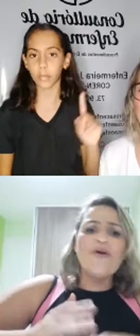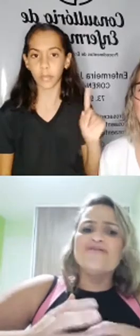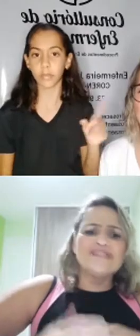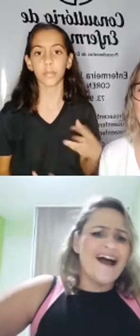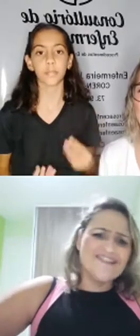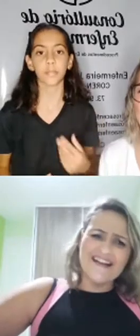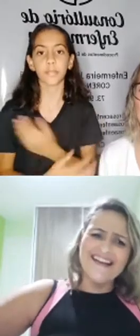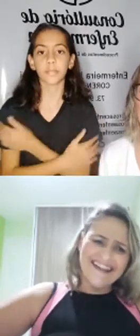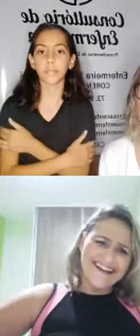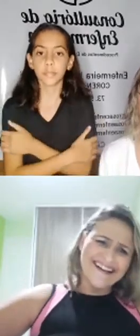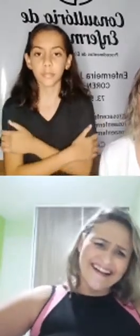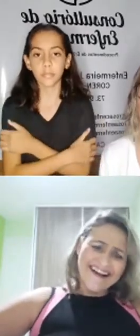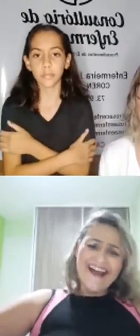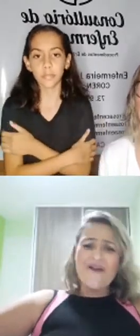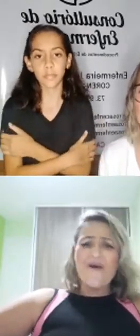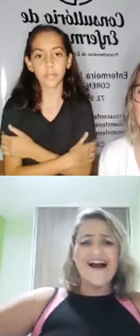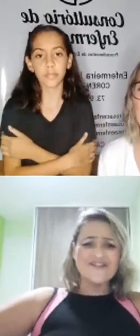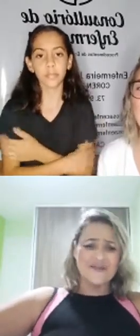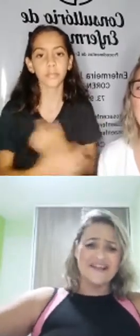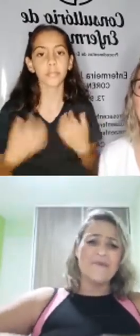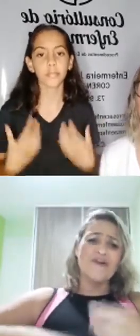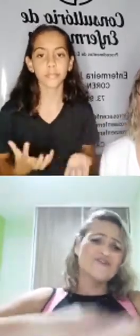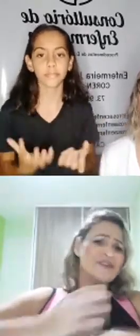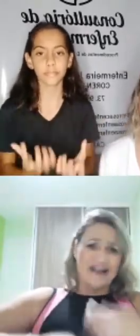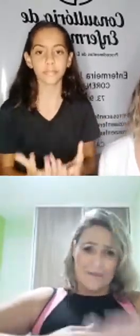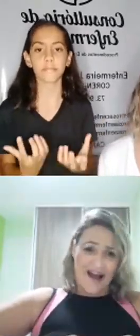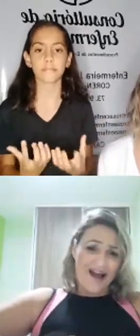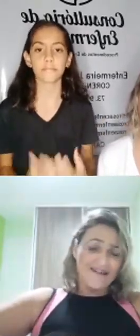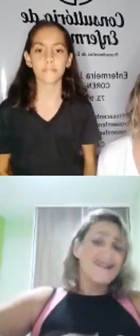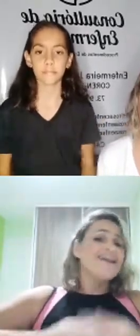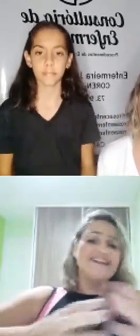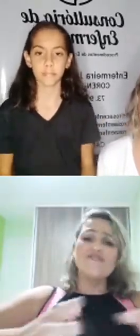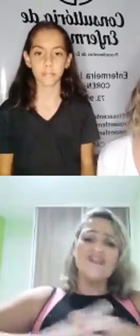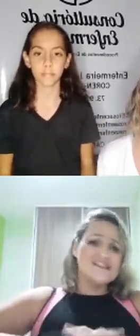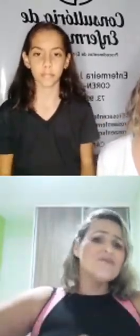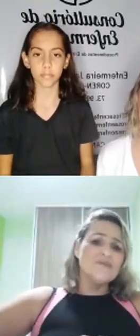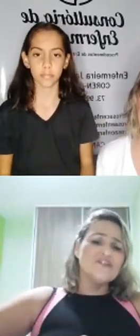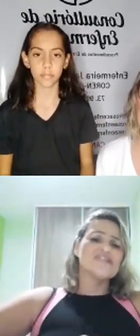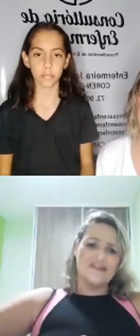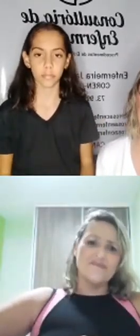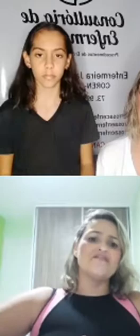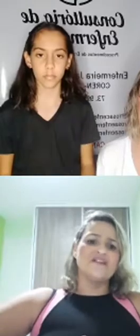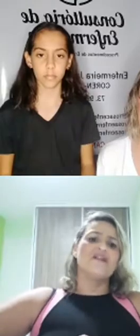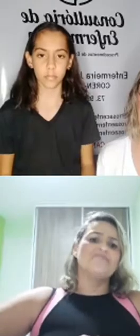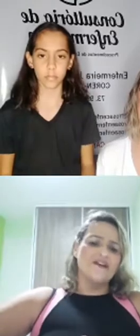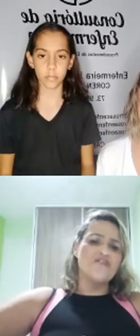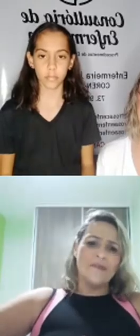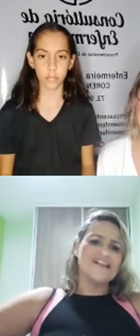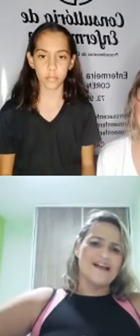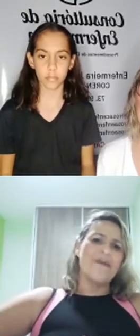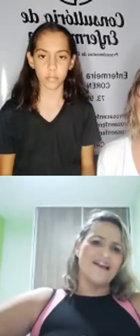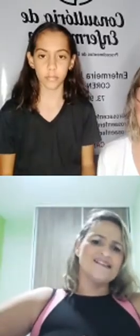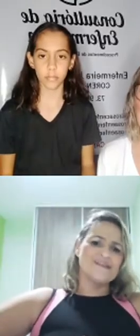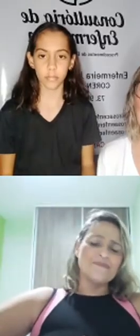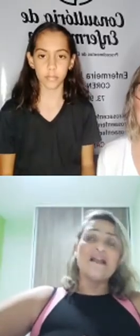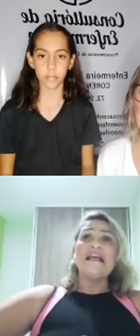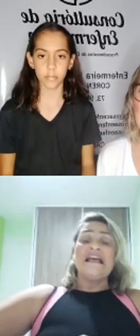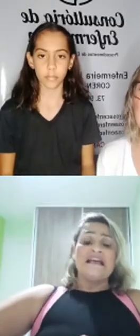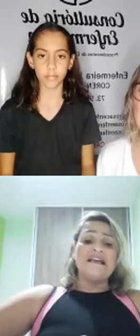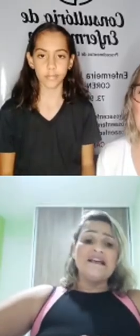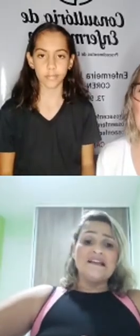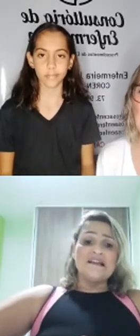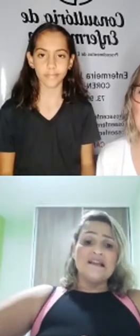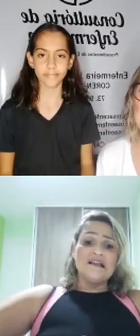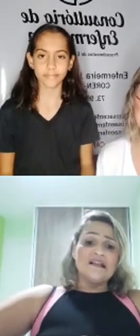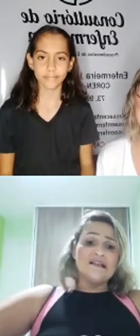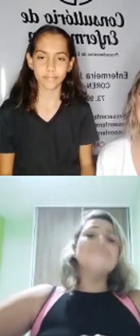tô com vontade. Eu É, acho que depois, quando acabar, isso vai ser uma mudança na minha vida. Eu vou abraçar mais. vai